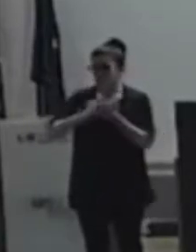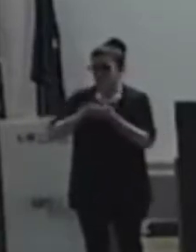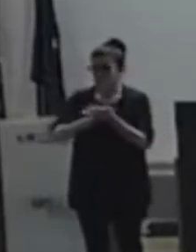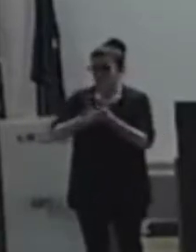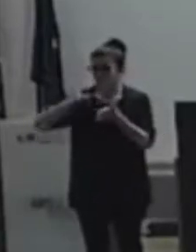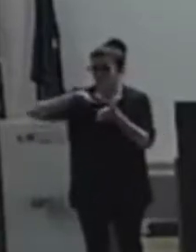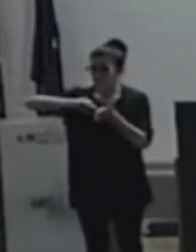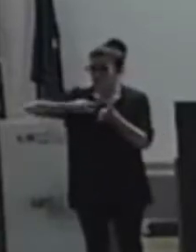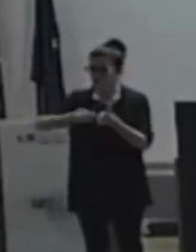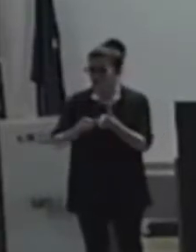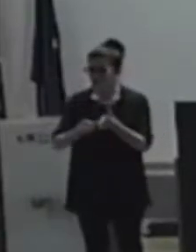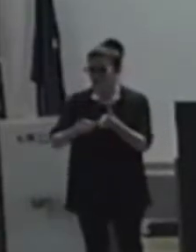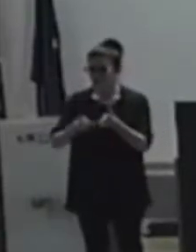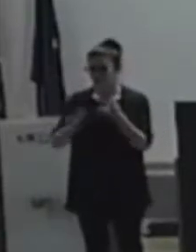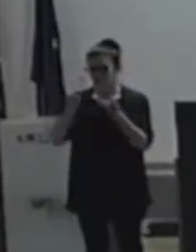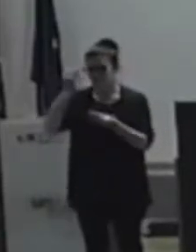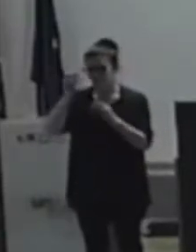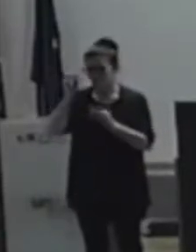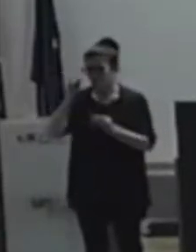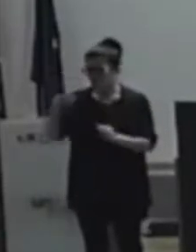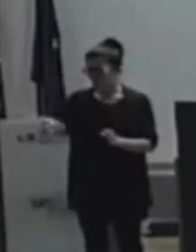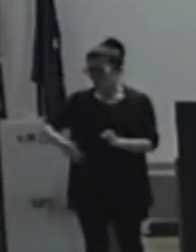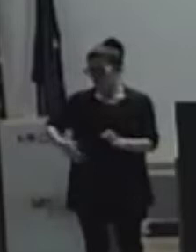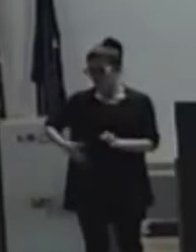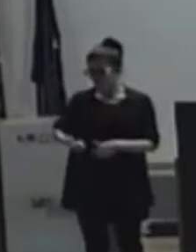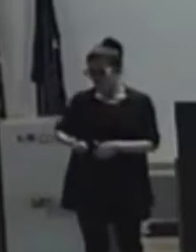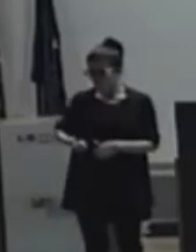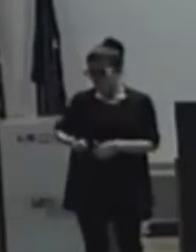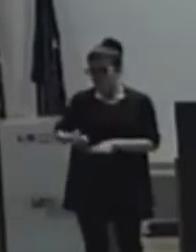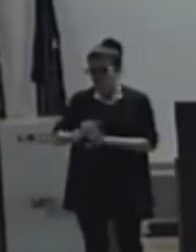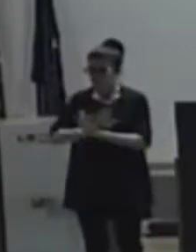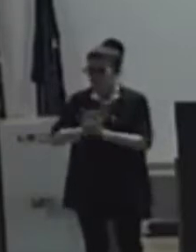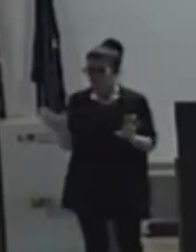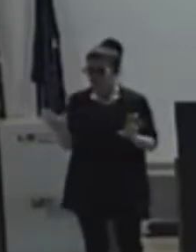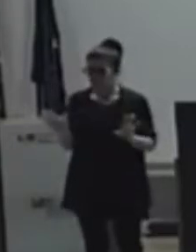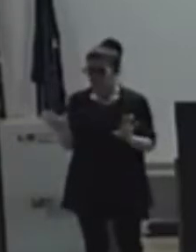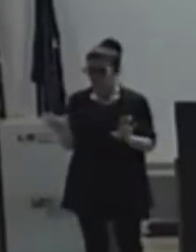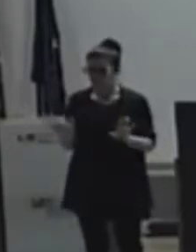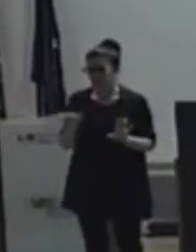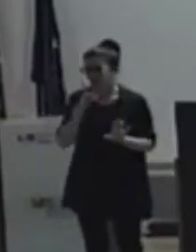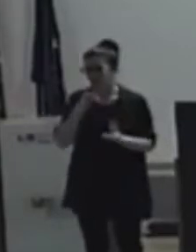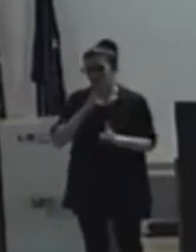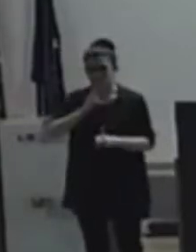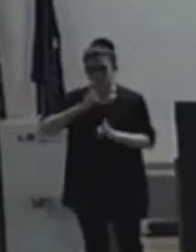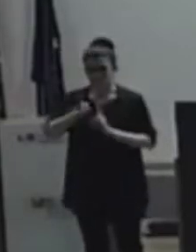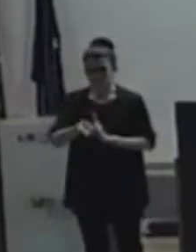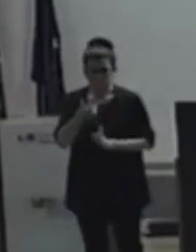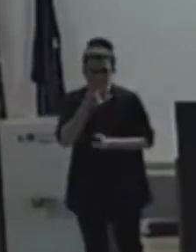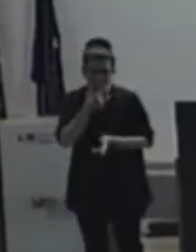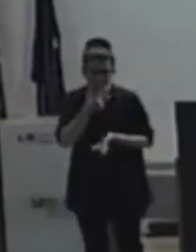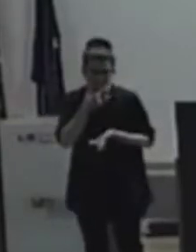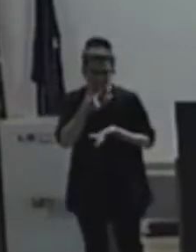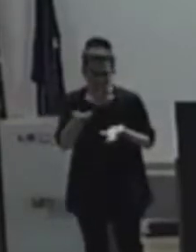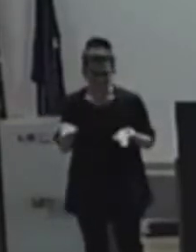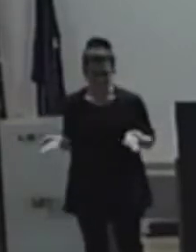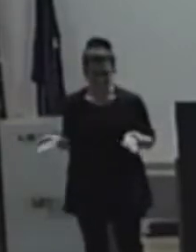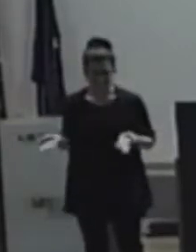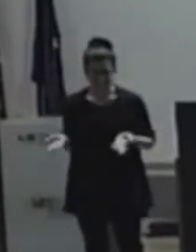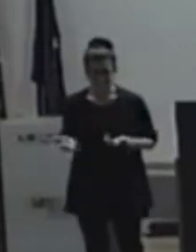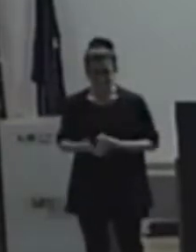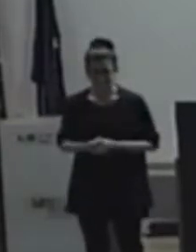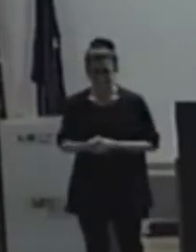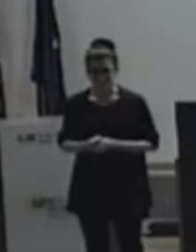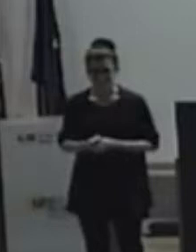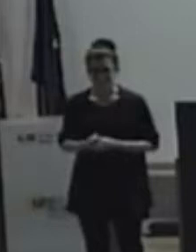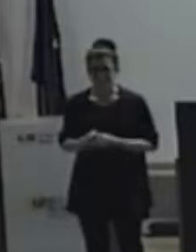tecnología quizá pensábamos solamente en las bombas de insulina y aquí claramente la respuesta a lo mejor es más fácil, que